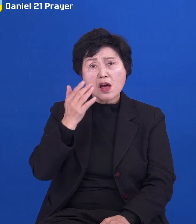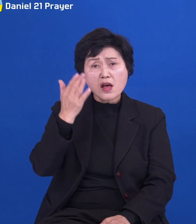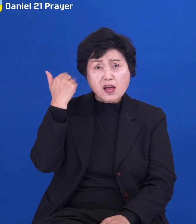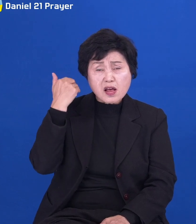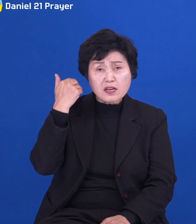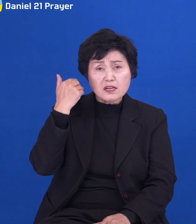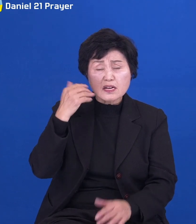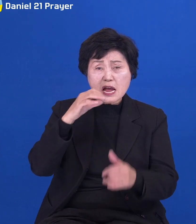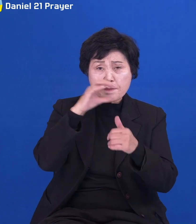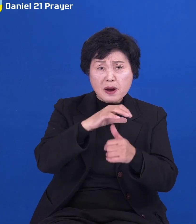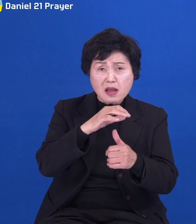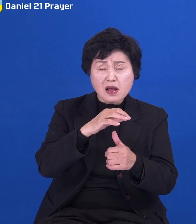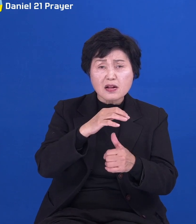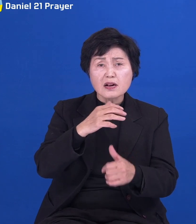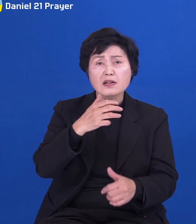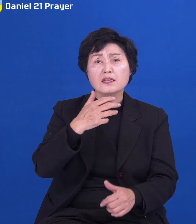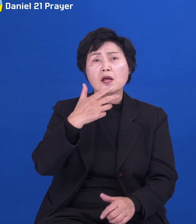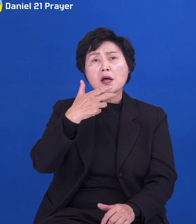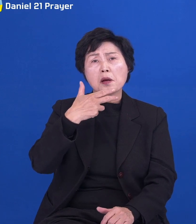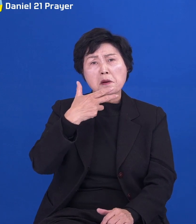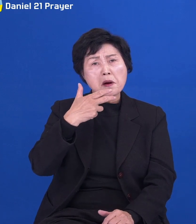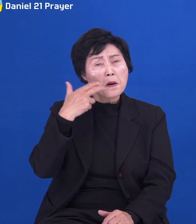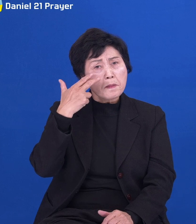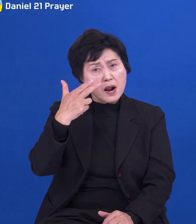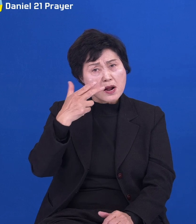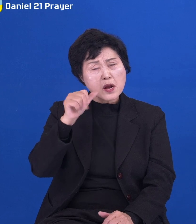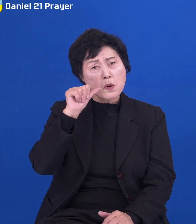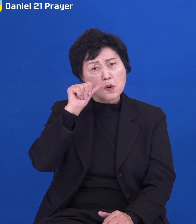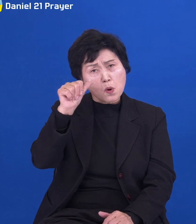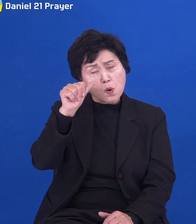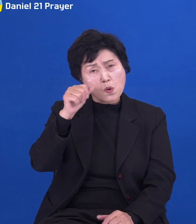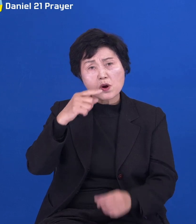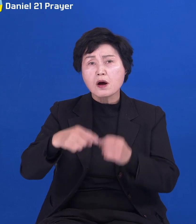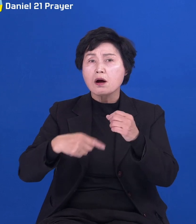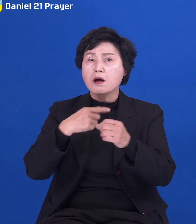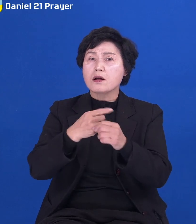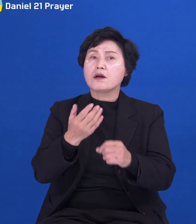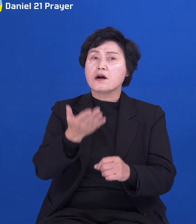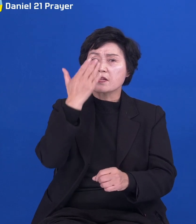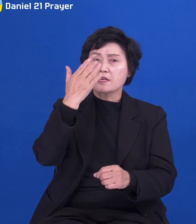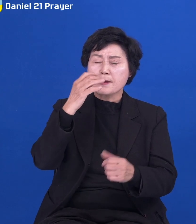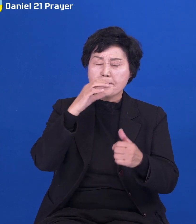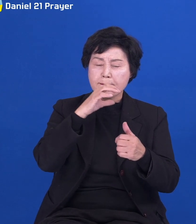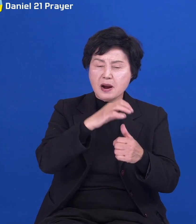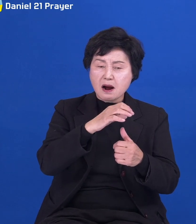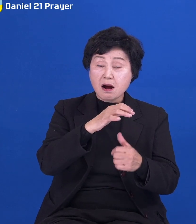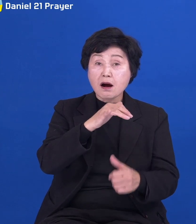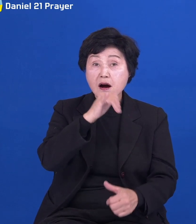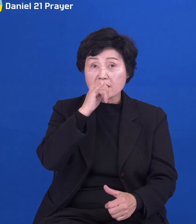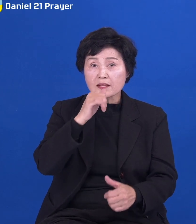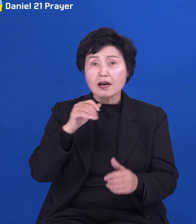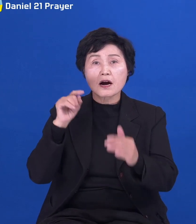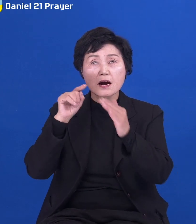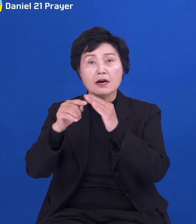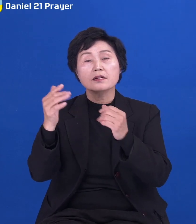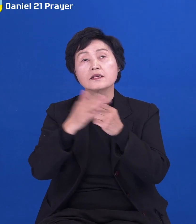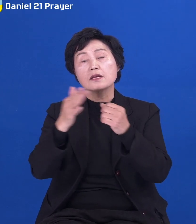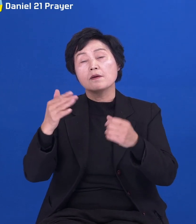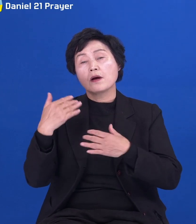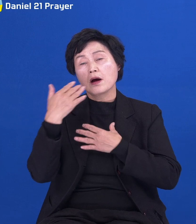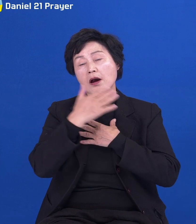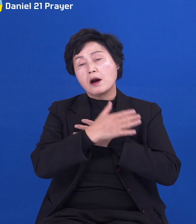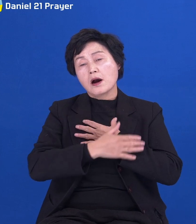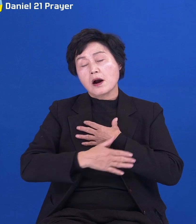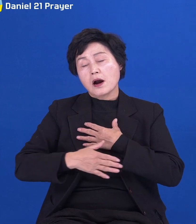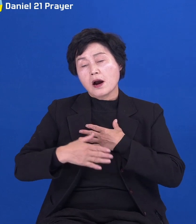그리고 온성군 보이부에서 5개월 이렇게 1년 넘게 있다가 도보이부로 갔기 때문에 이 기간에 저희 몸이 많이 이제 상인